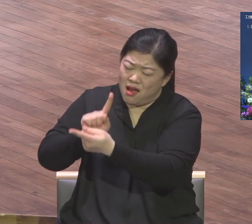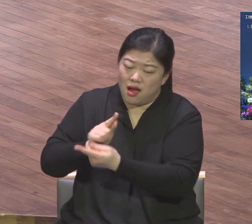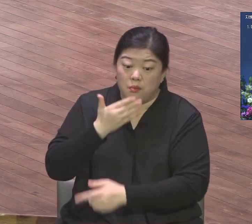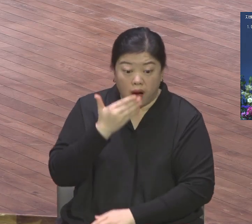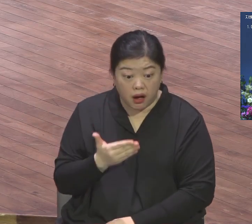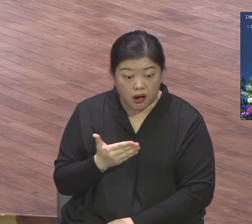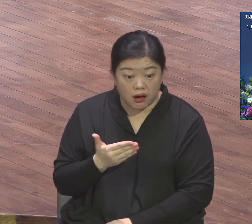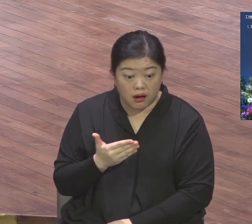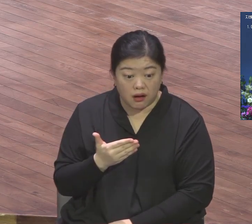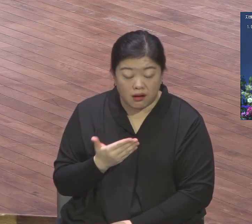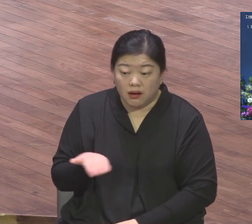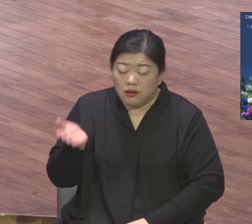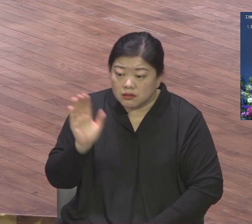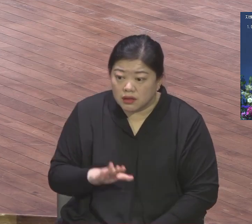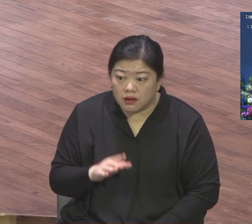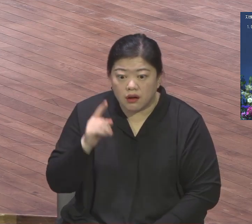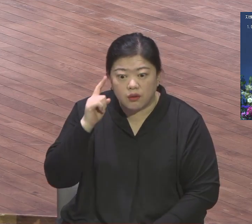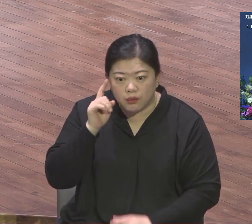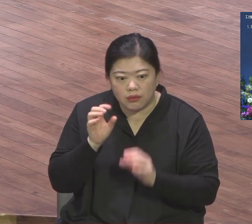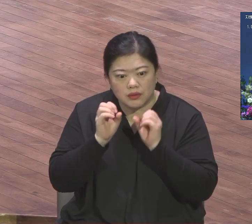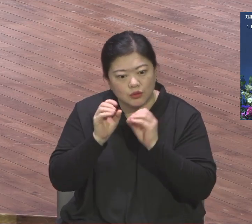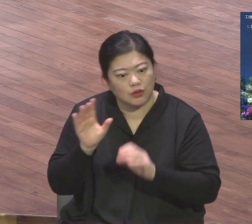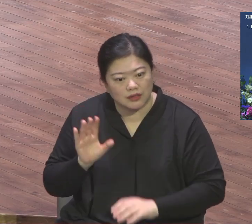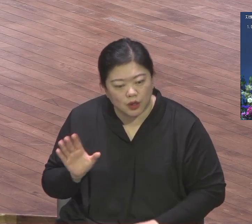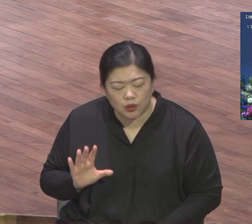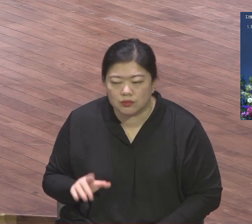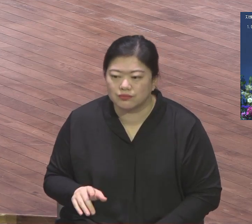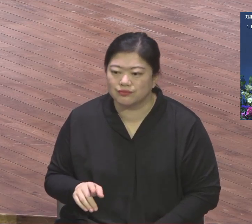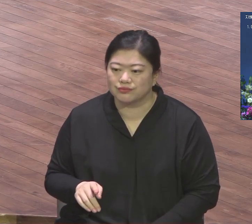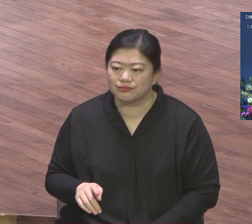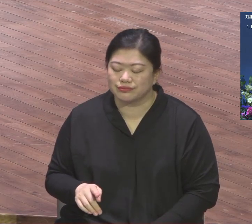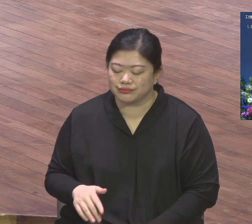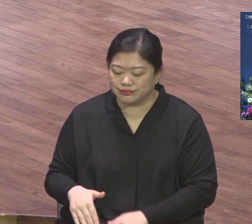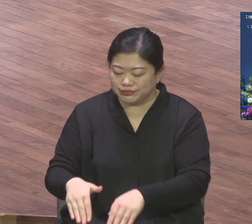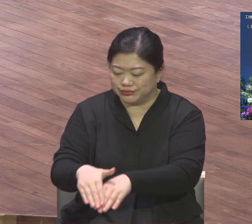왜 불행하게 사느냐? 힘들게 사느냐?